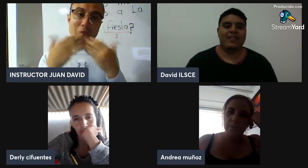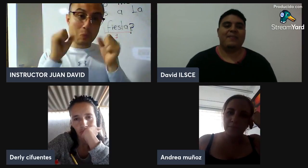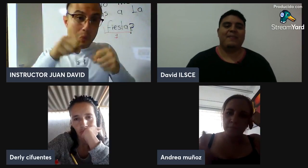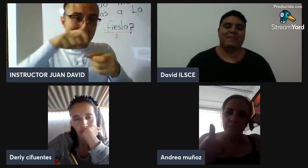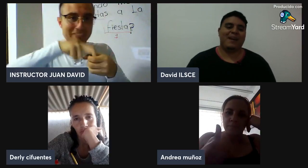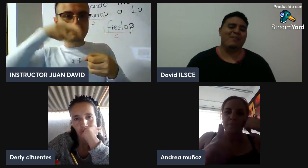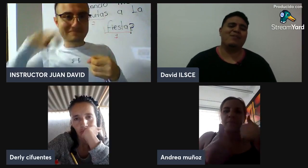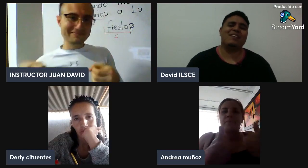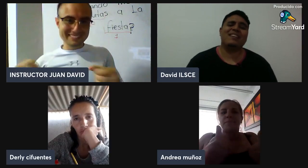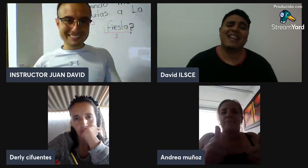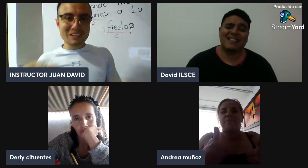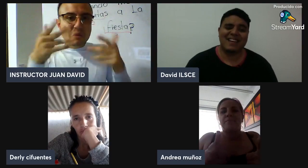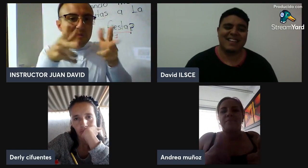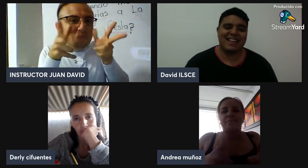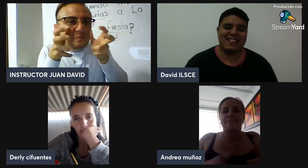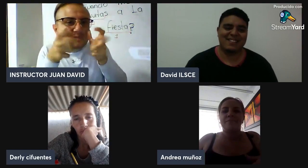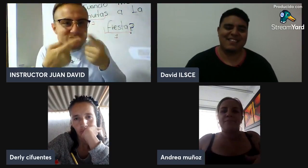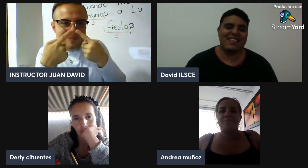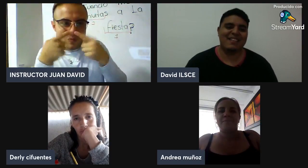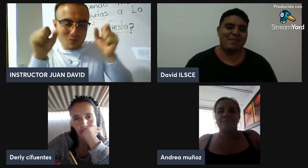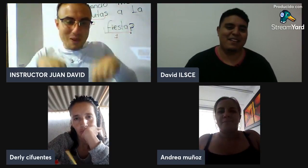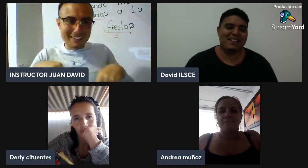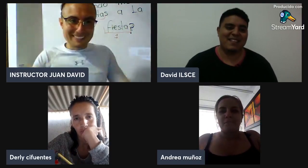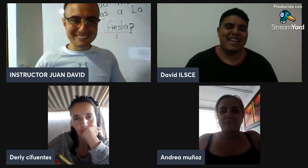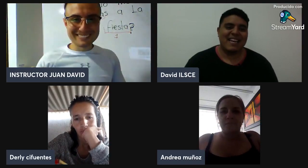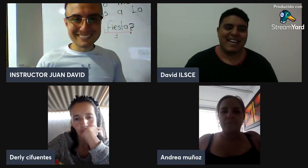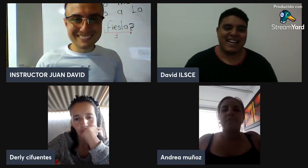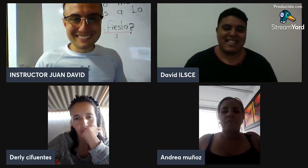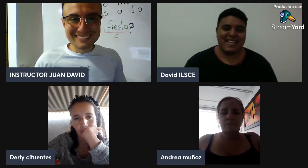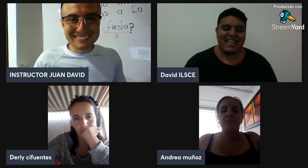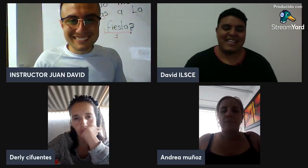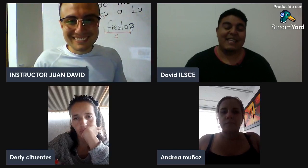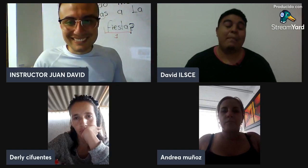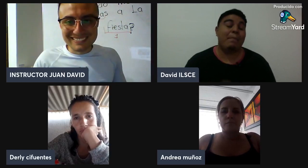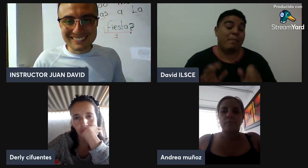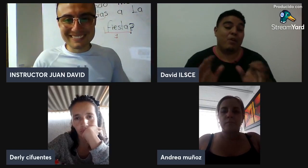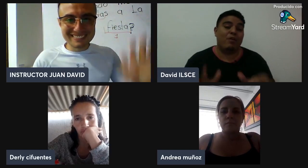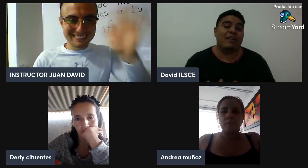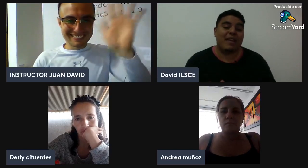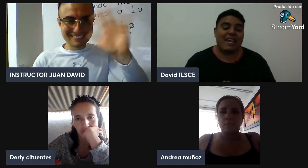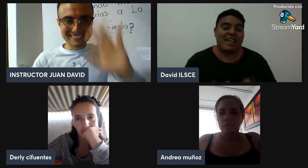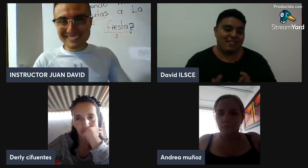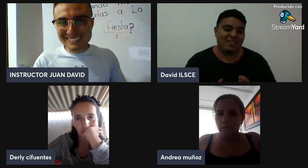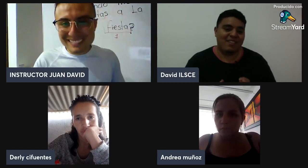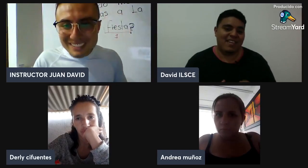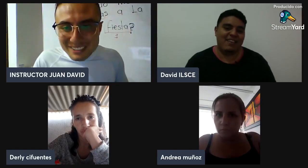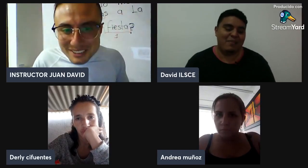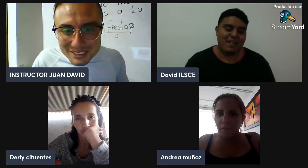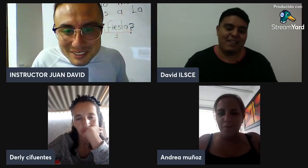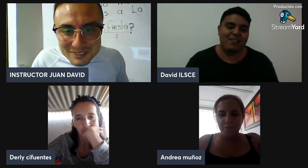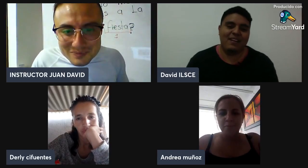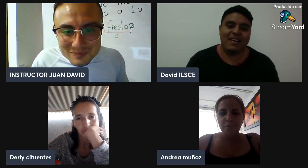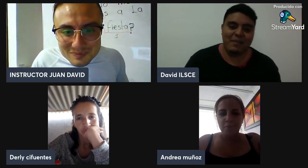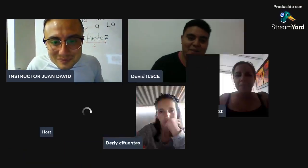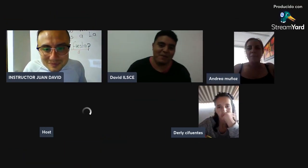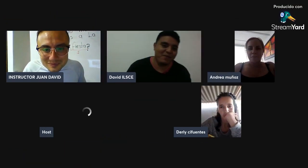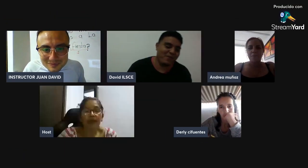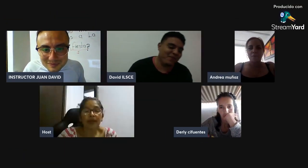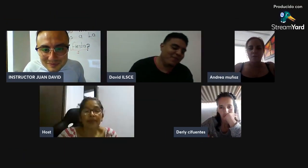muchas gracias hambre entonces ya te puedes retirar pero igual te quedas no te quedas mirando el envío